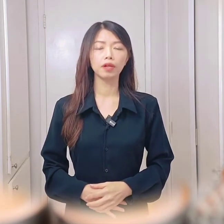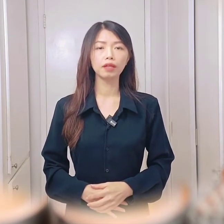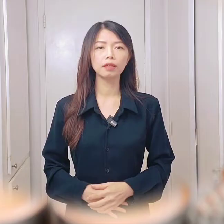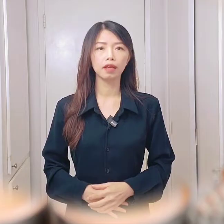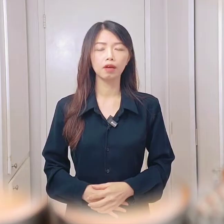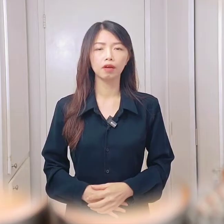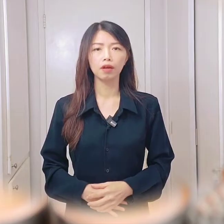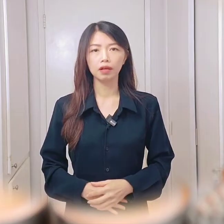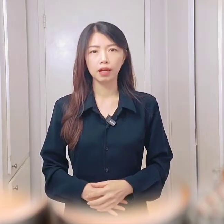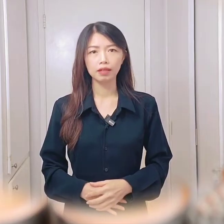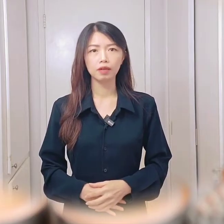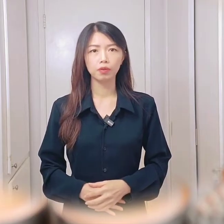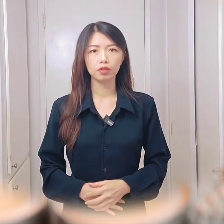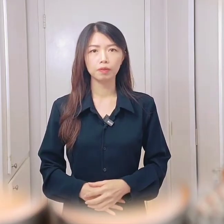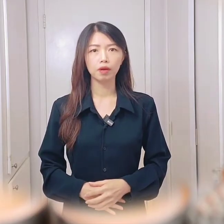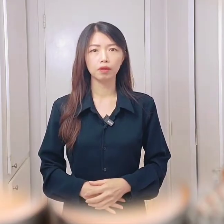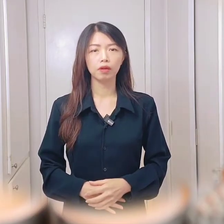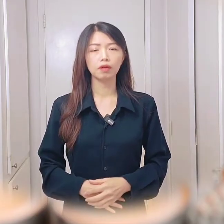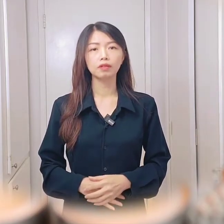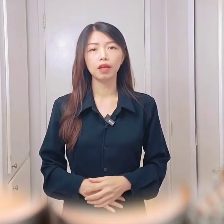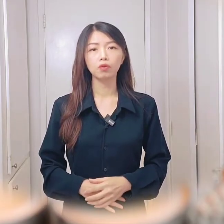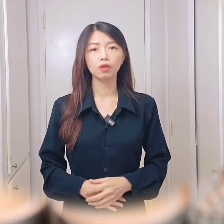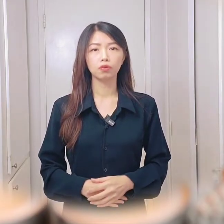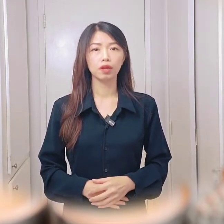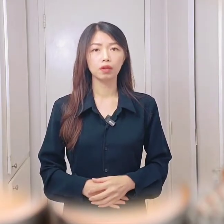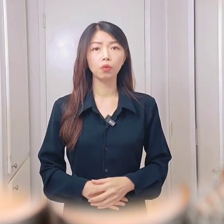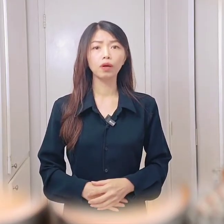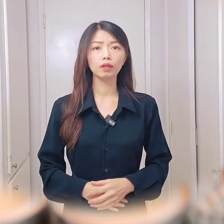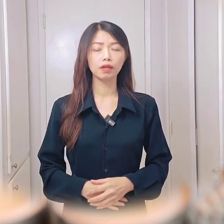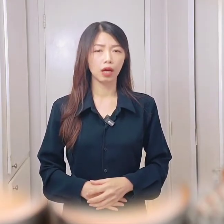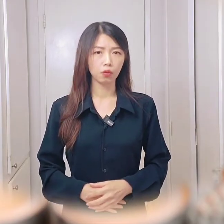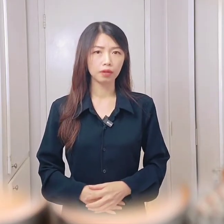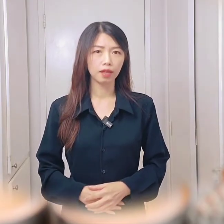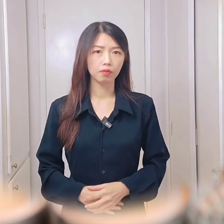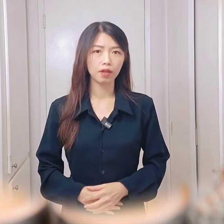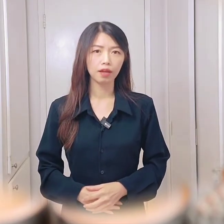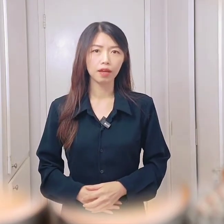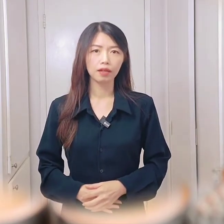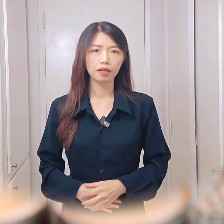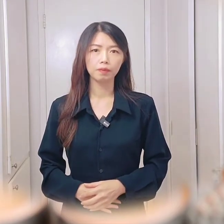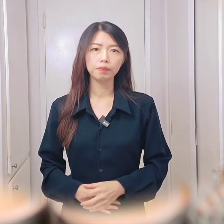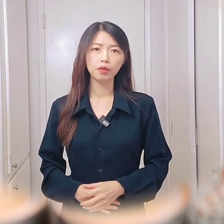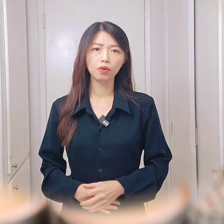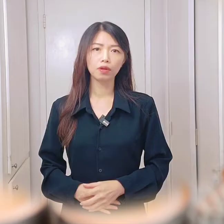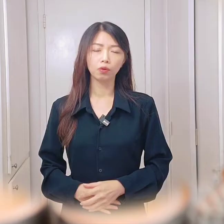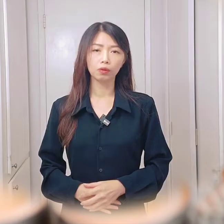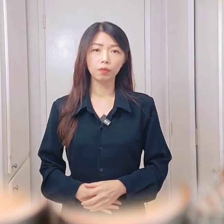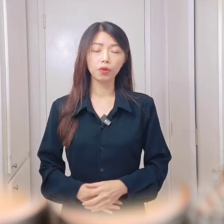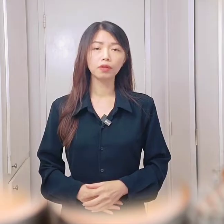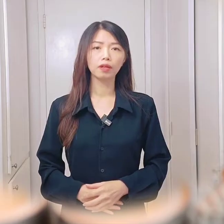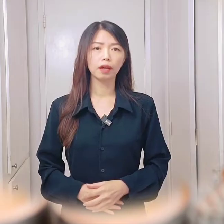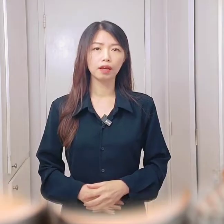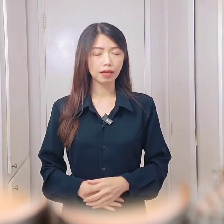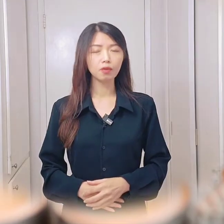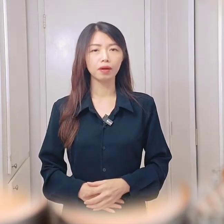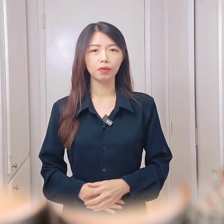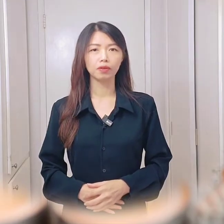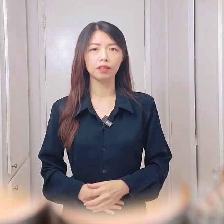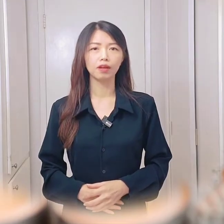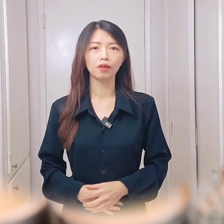이렇게 표현을 하는데요. 가사를 보시면 그 내용의 뒤에 똑같은 게 나오기 때문에 이 임마누엘을 어떻게